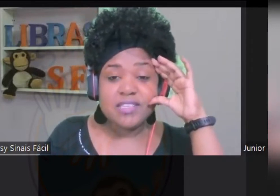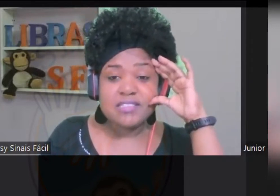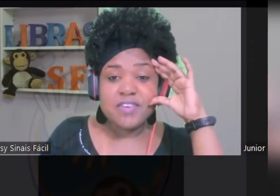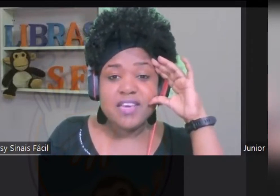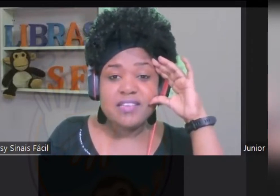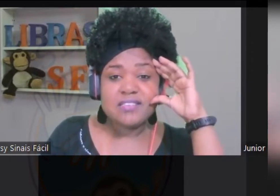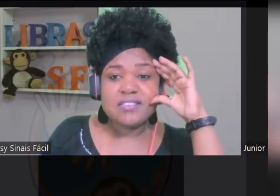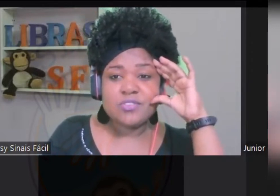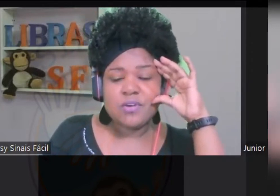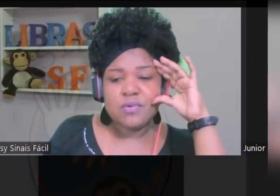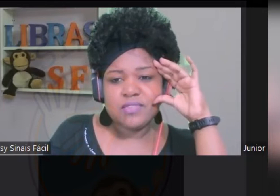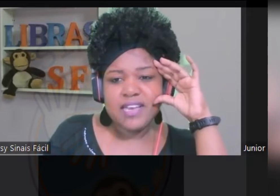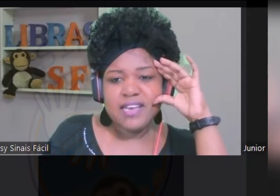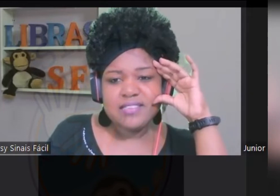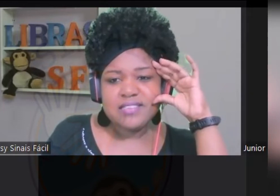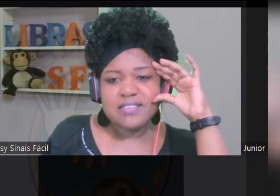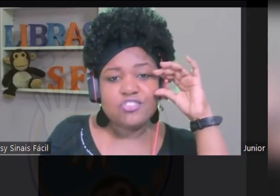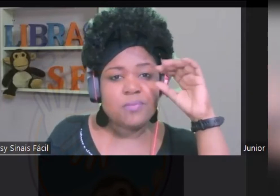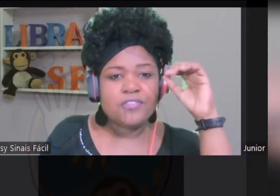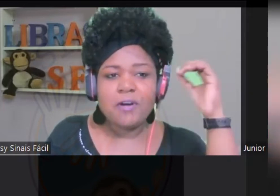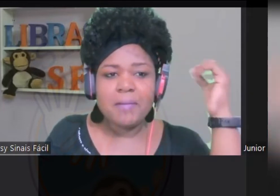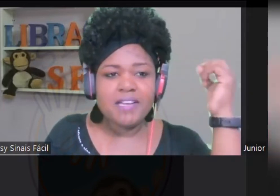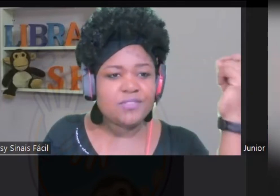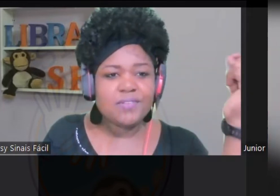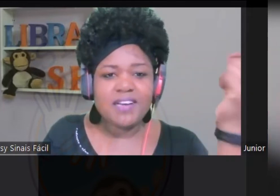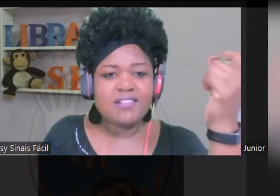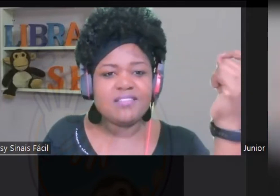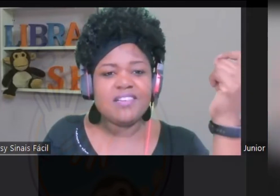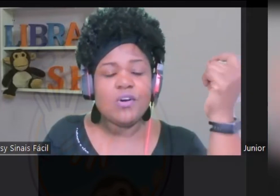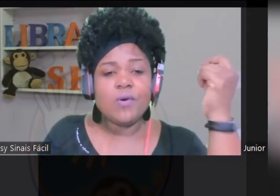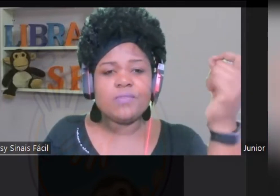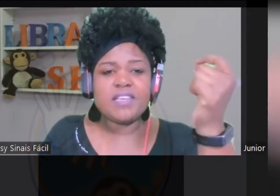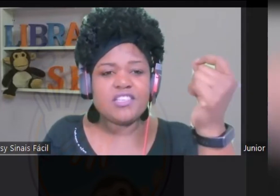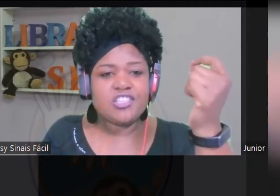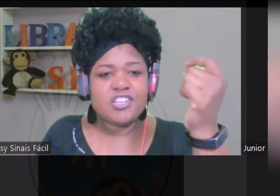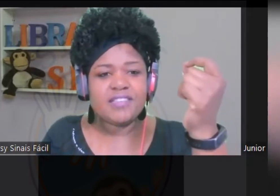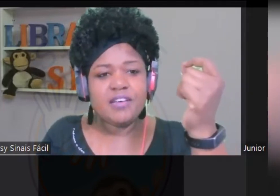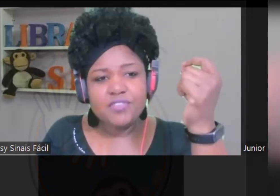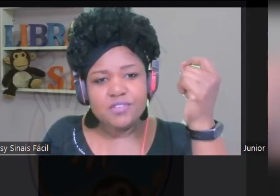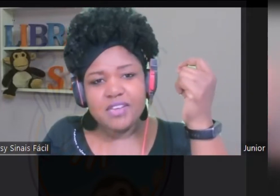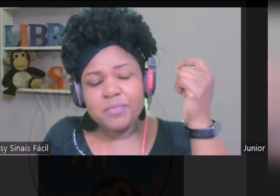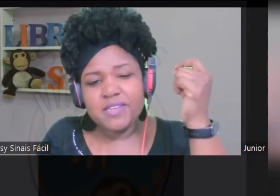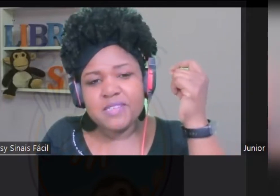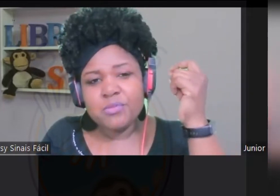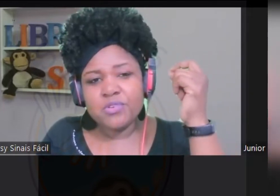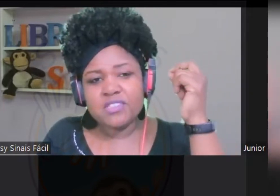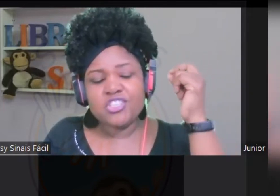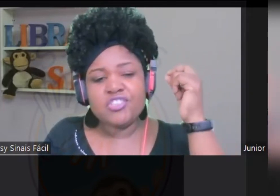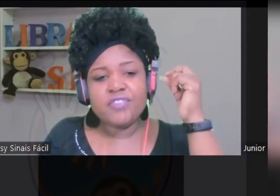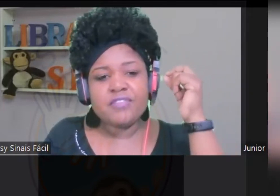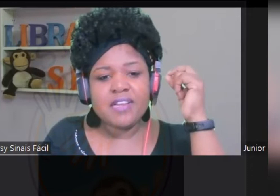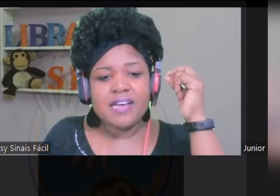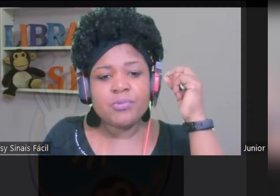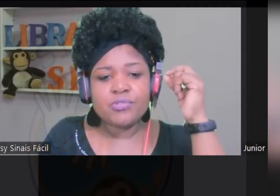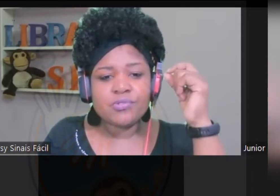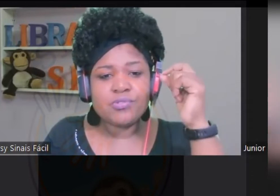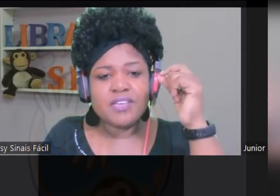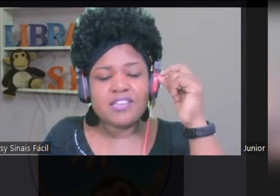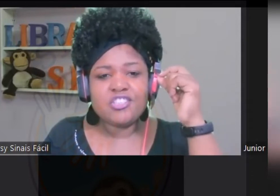muitas vezes isso acontece de uma forma natural. Ontem a gente até viu, né, por exemplo, quando a gente vai falar para o surdo que a